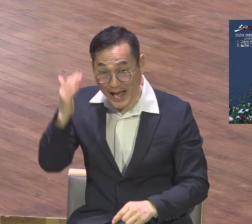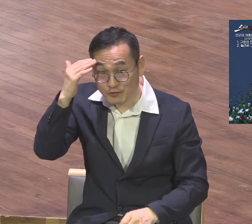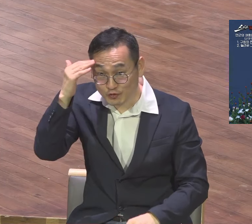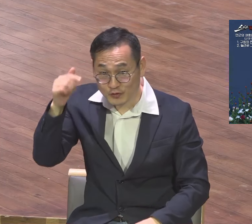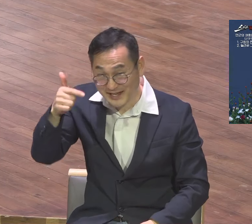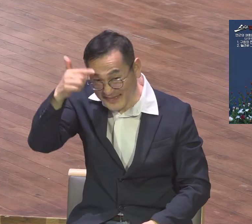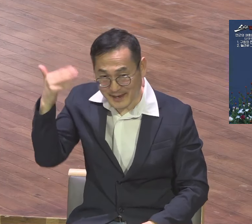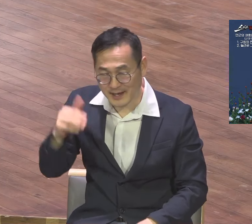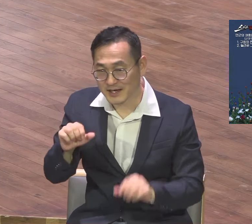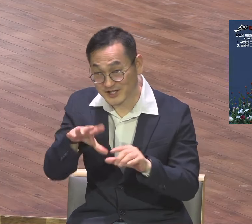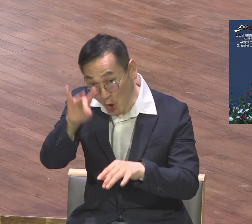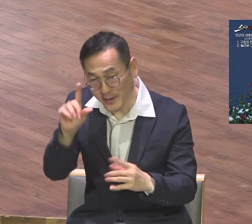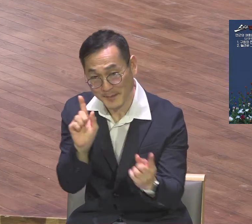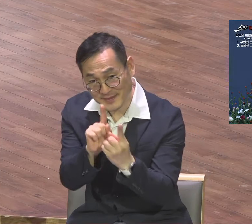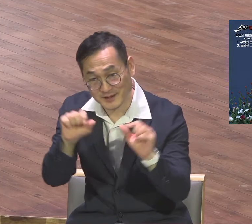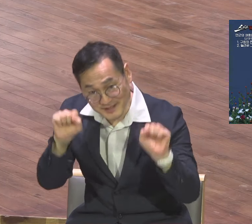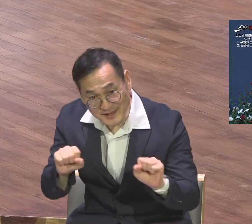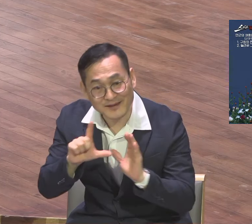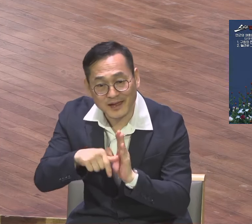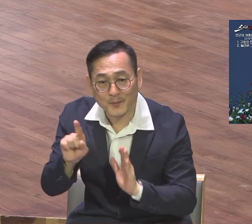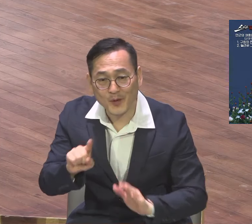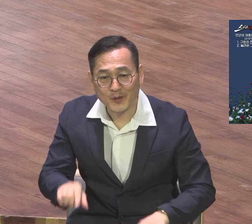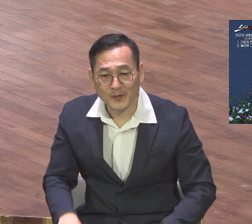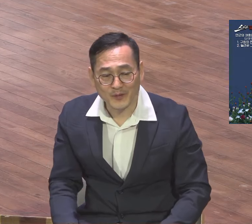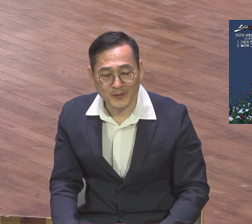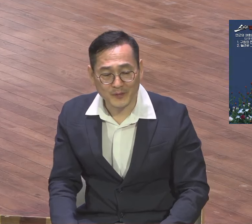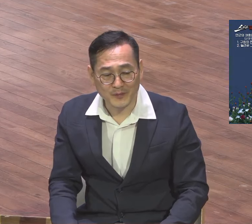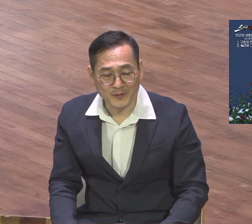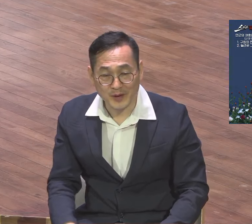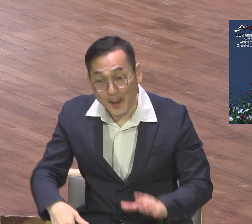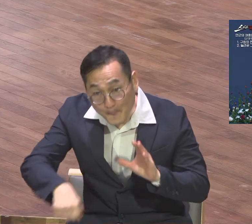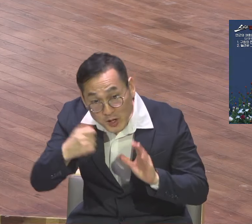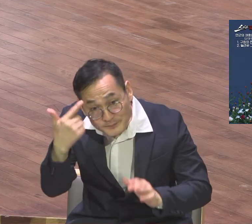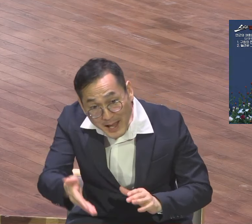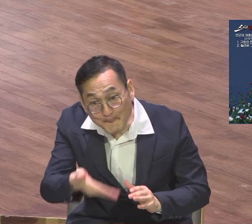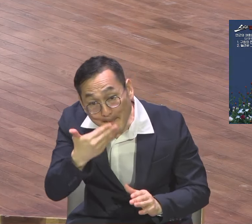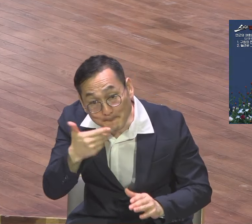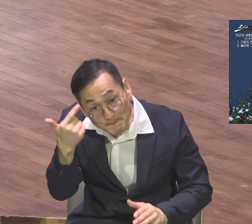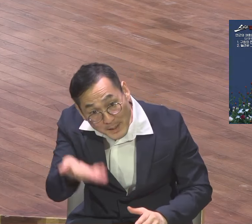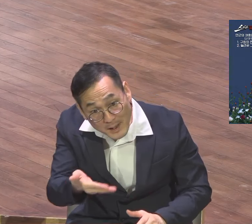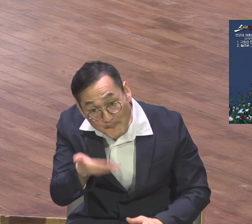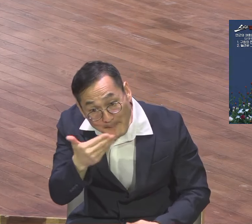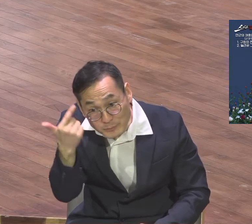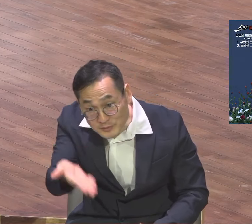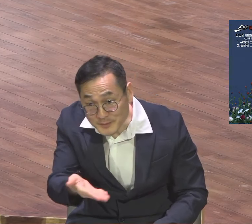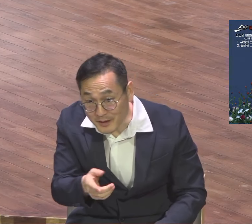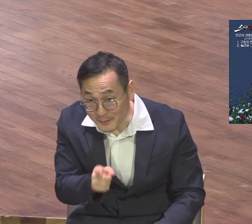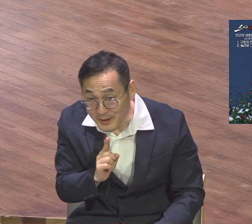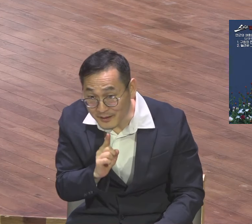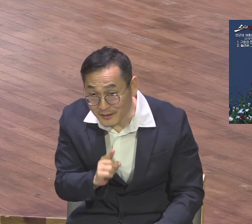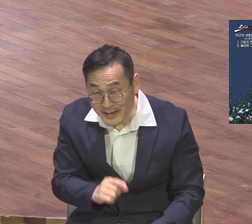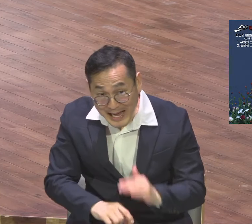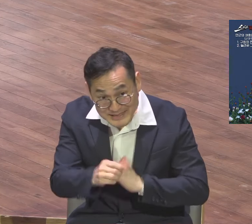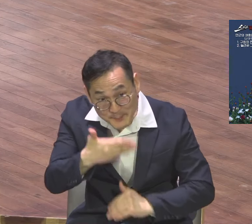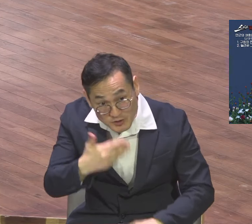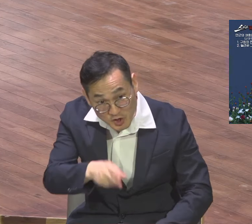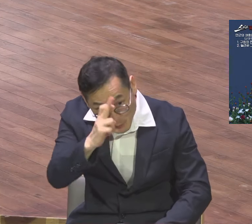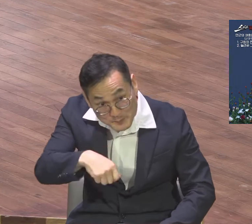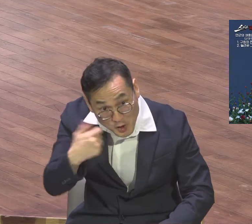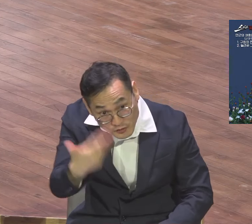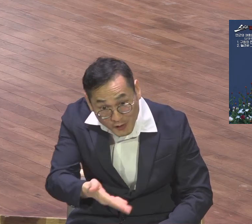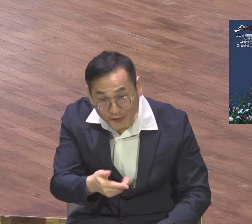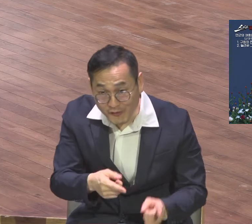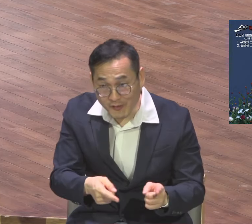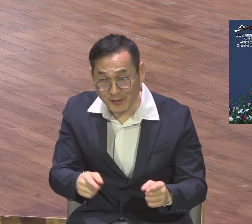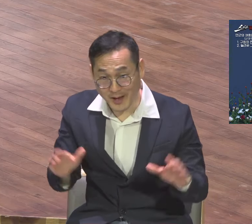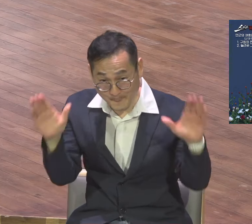우리나라는요, 우리나라 같은 경우에는 어떻게 인사합니까? 인사하죠. 진지 드셨습니까? 식사하셨습니까? 또 뭐